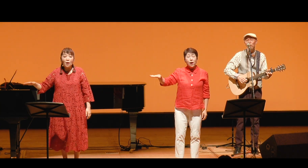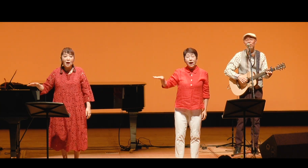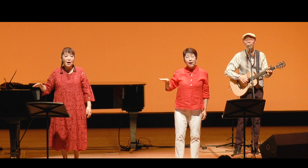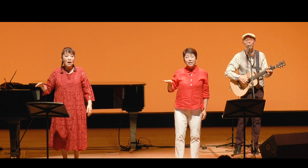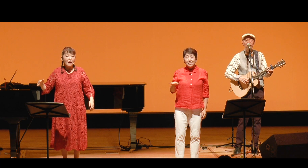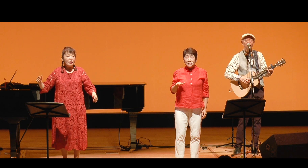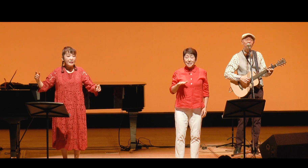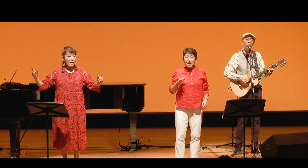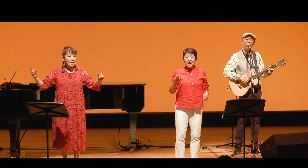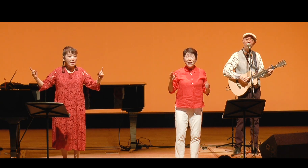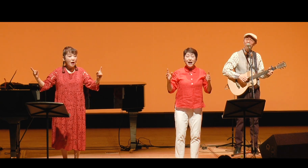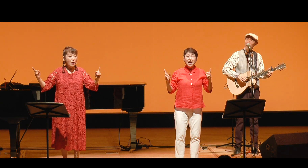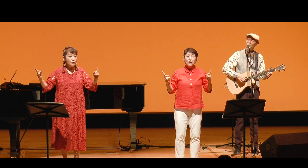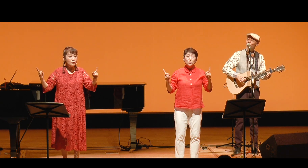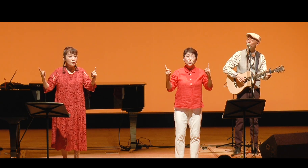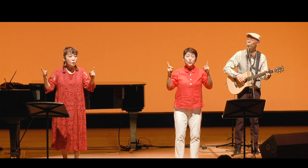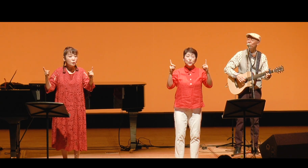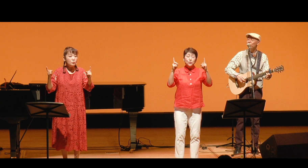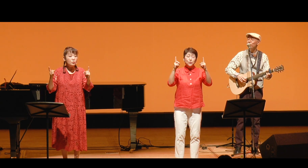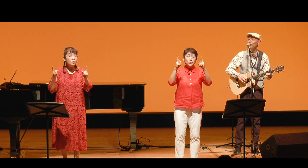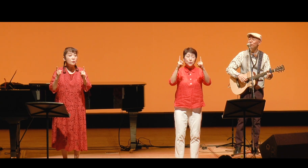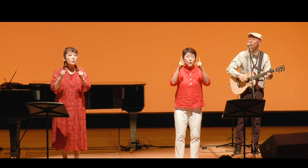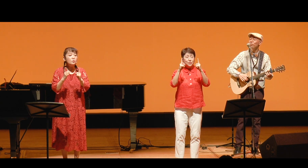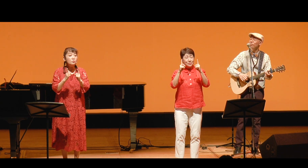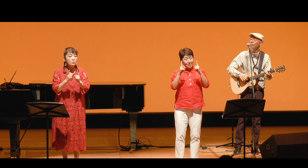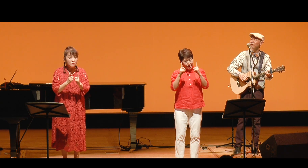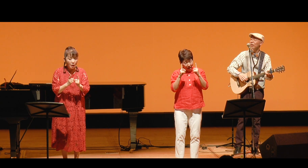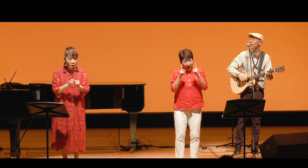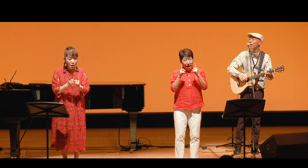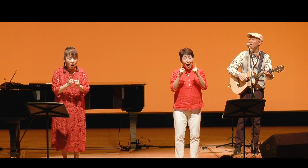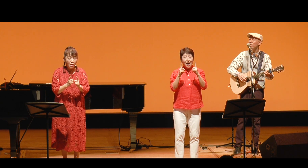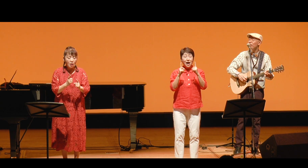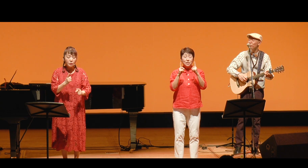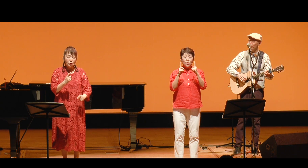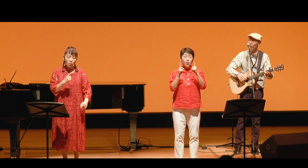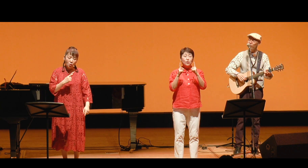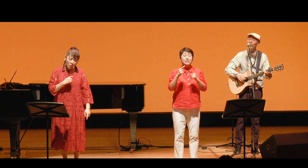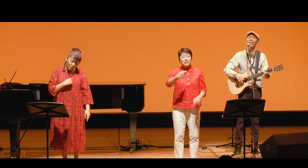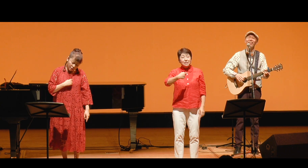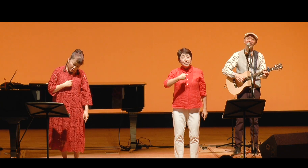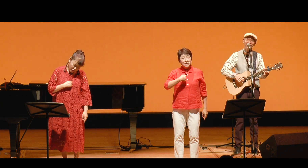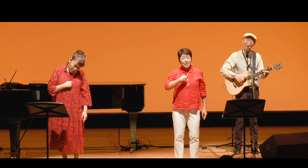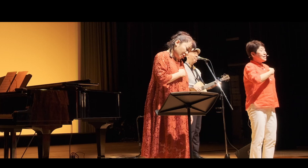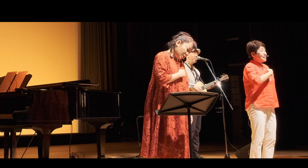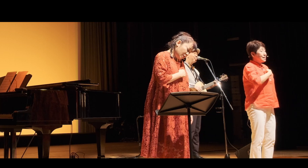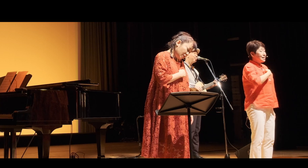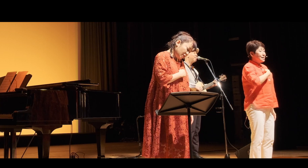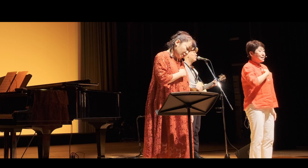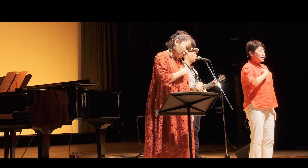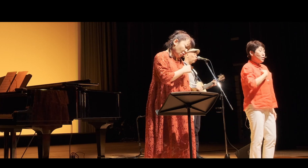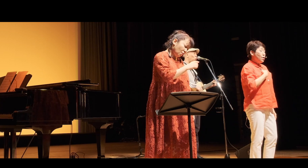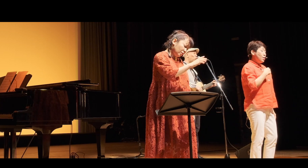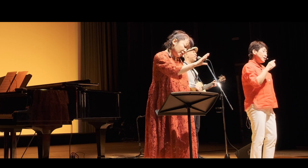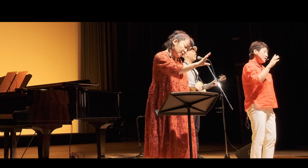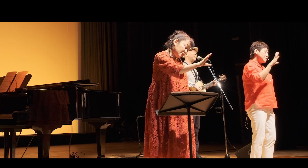人は出会うんだよ。一